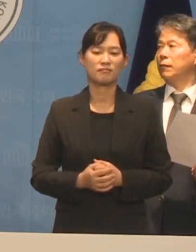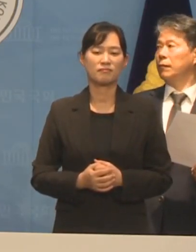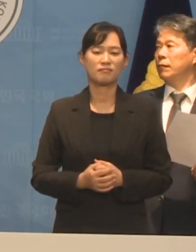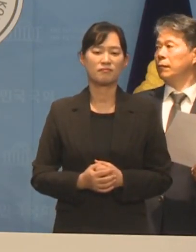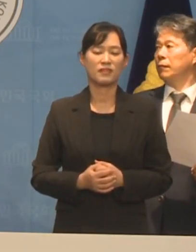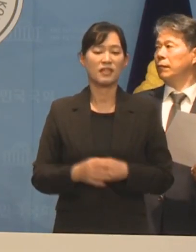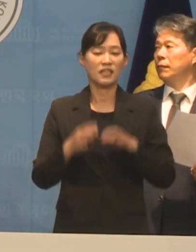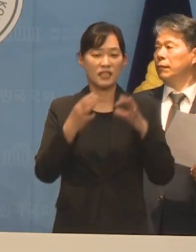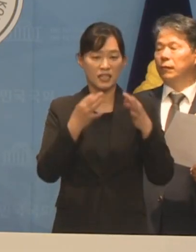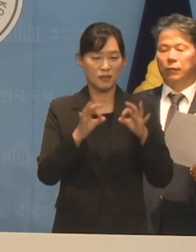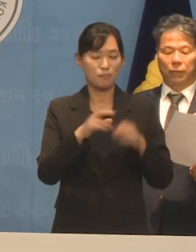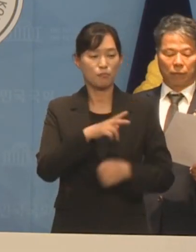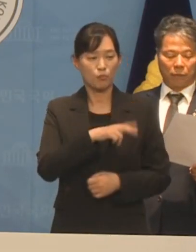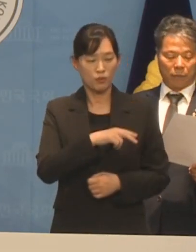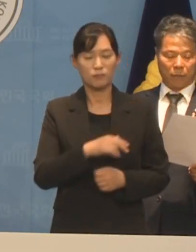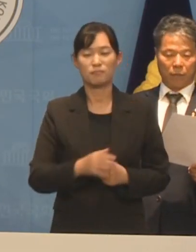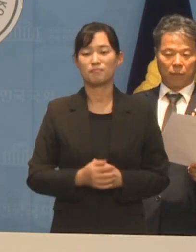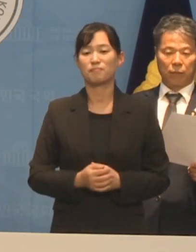김윤 의원님,